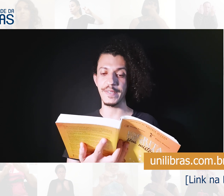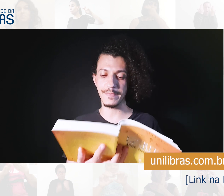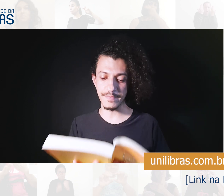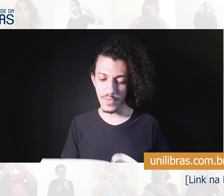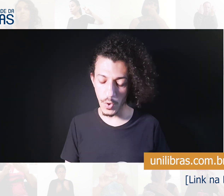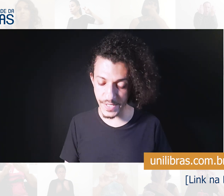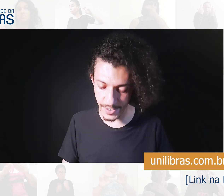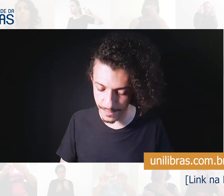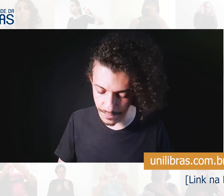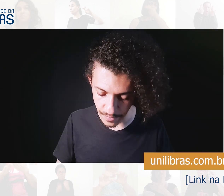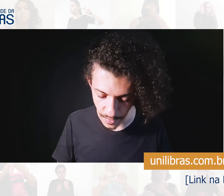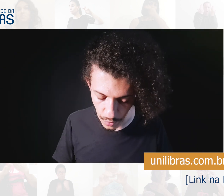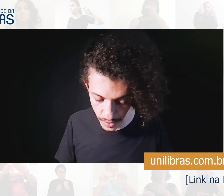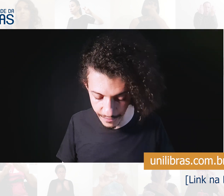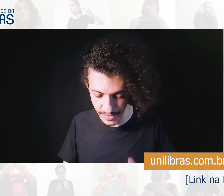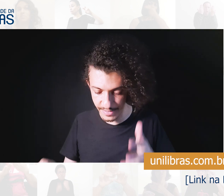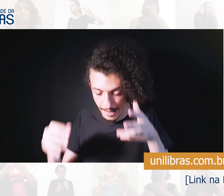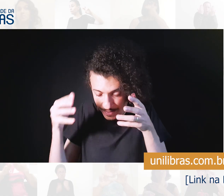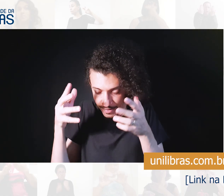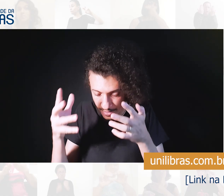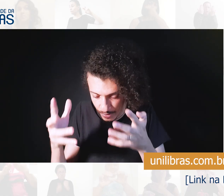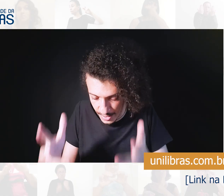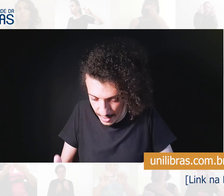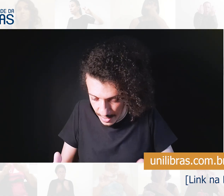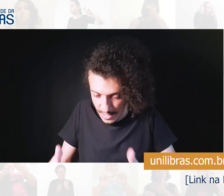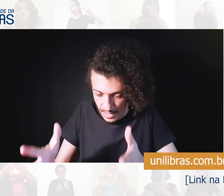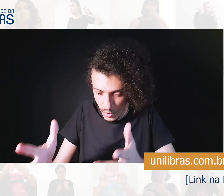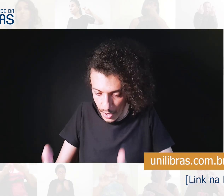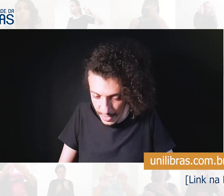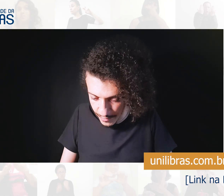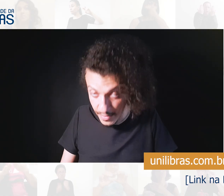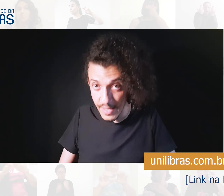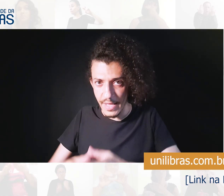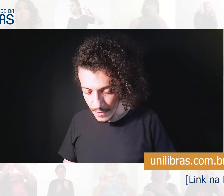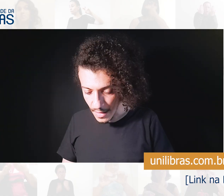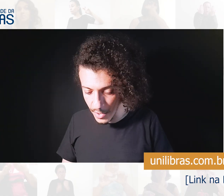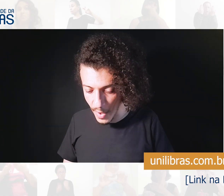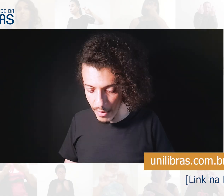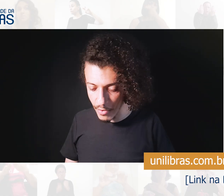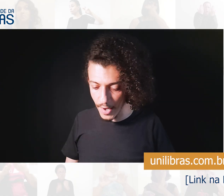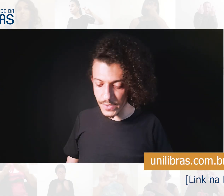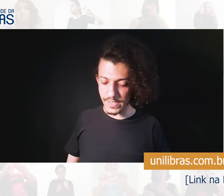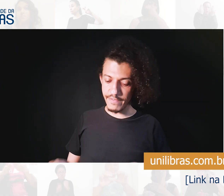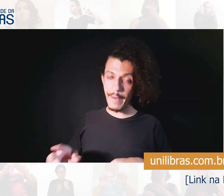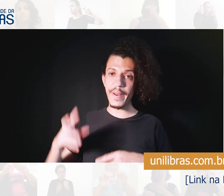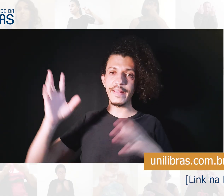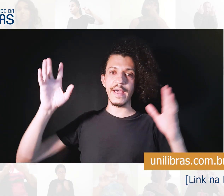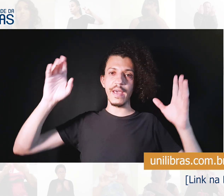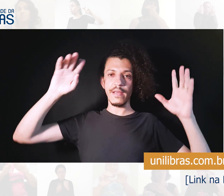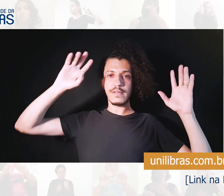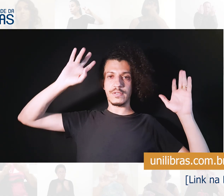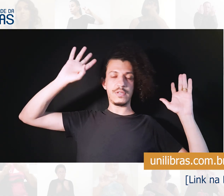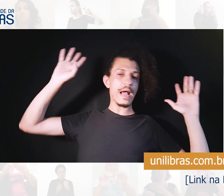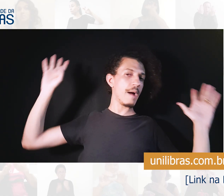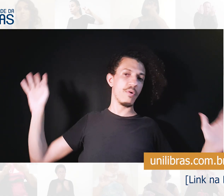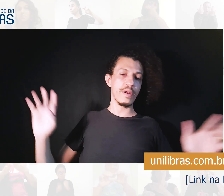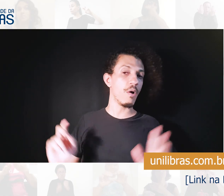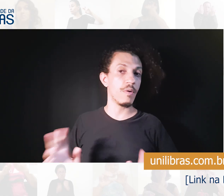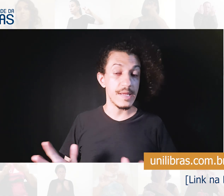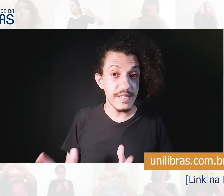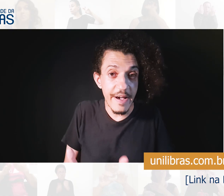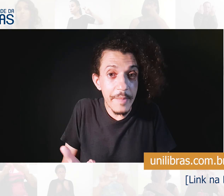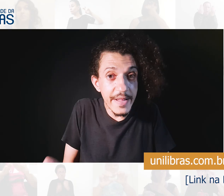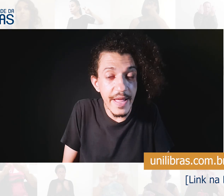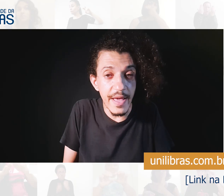em Libras. Ou seja, o que você está aprendendo aqui no livro não é um negócio que você vai aprender e acabou.